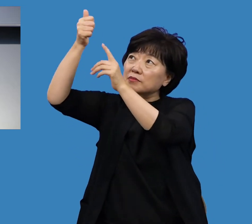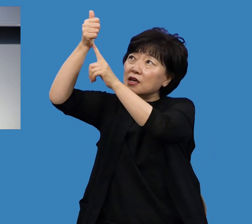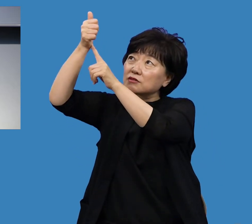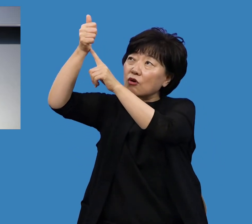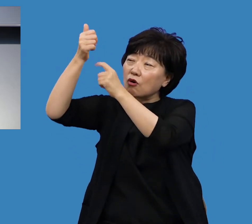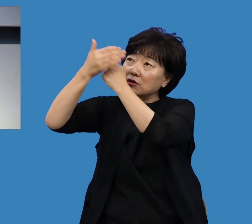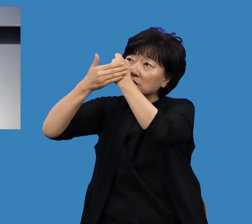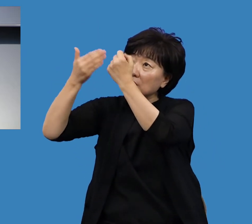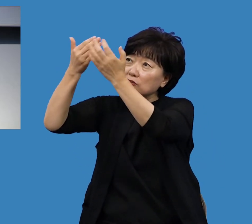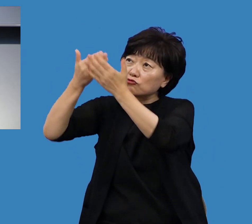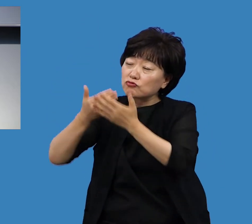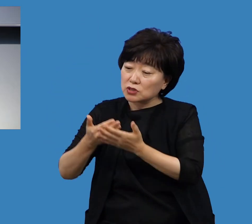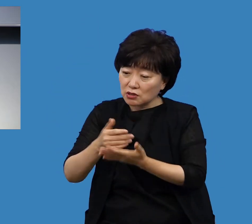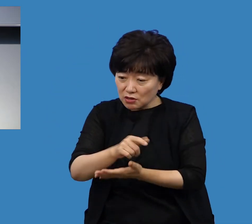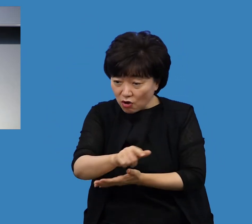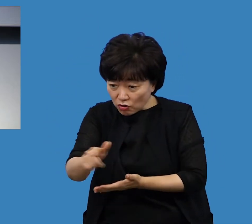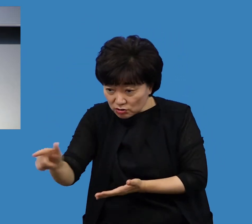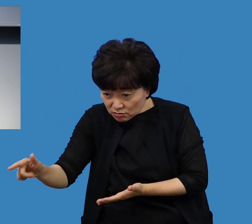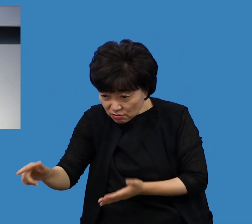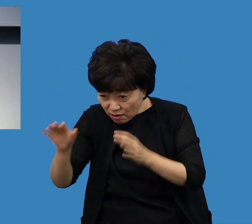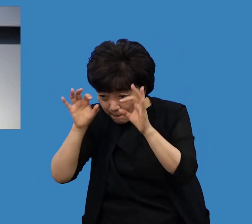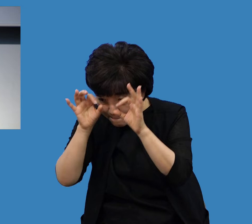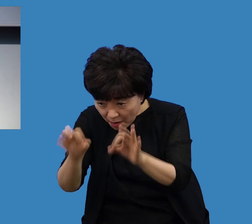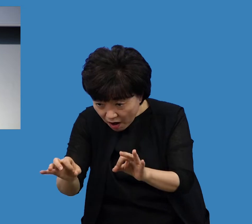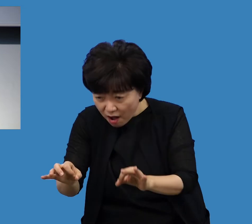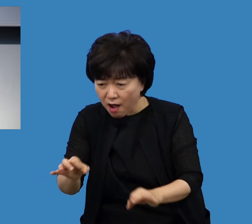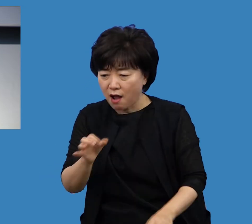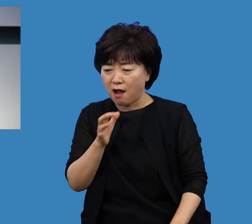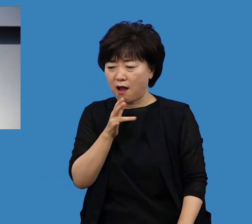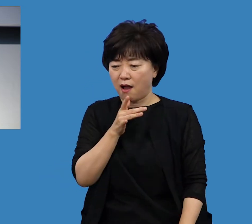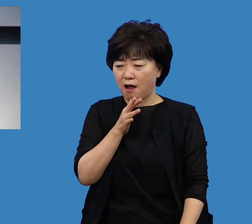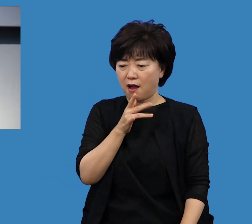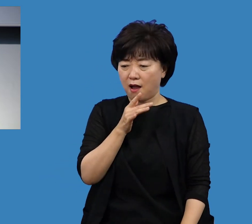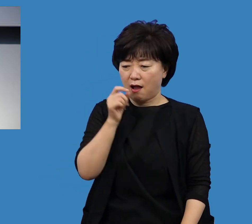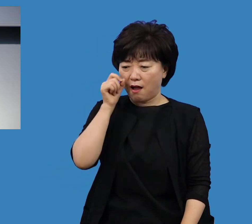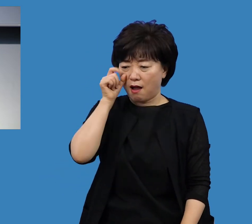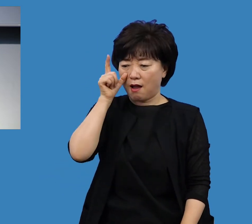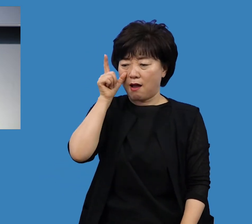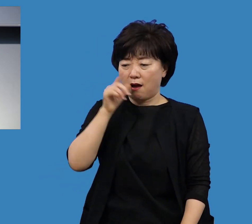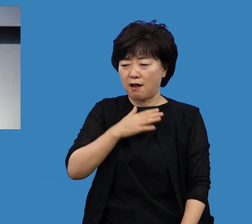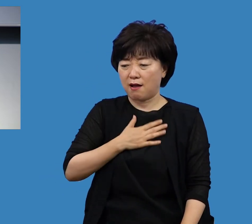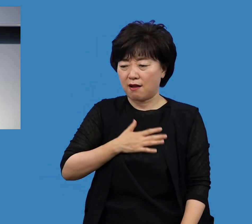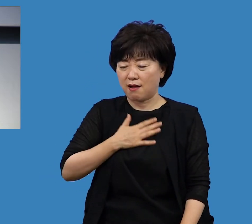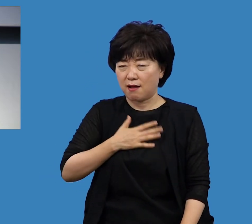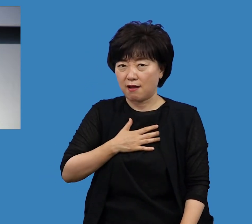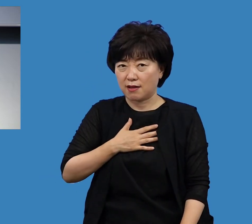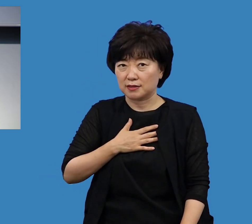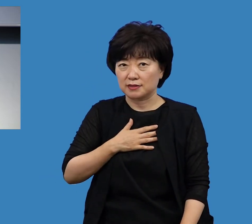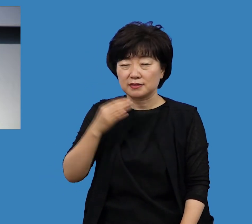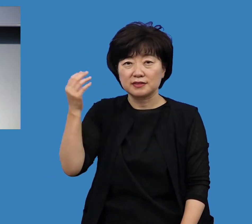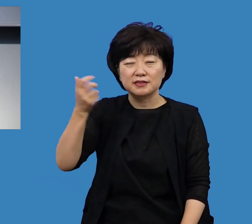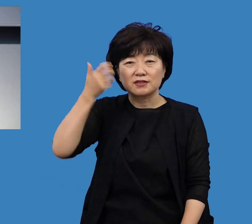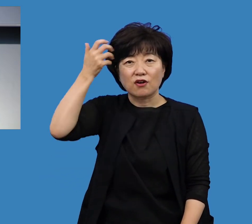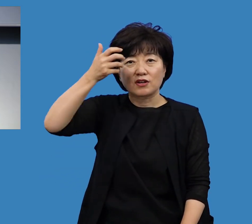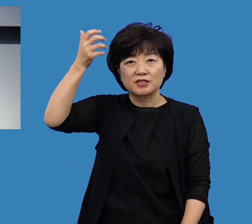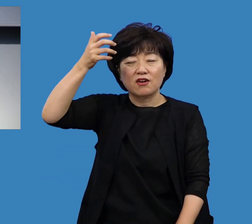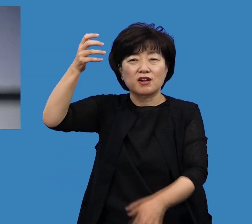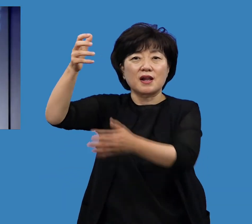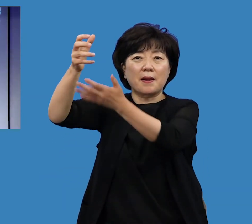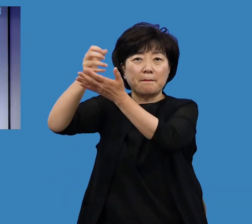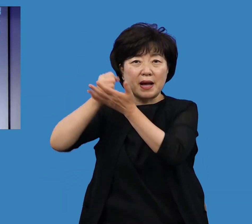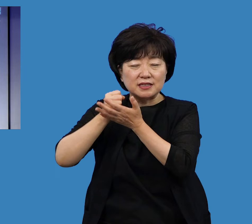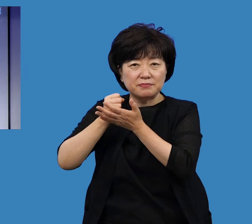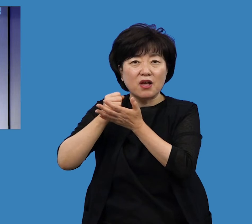은혜로 주신 것들을 주목해서 보게 해요. 성령을 받으면 12절 다시 띄워놔 보세요. 성령을